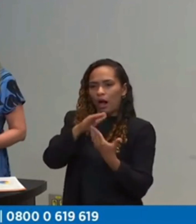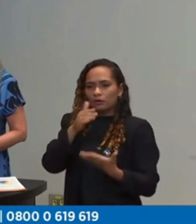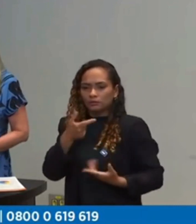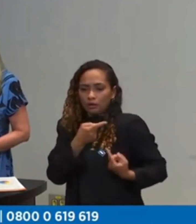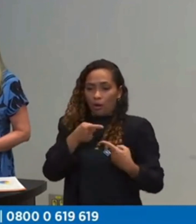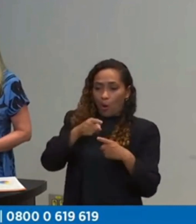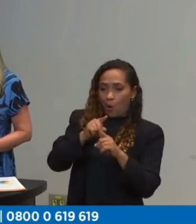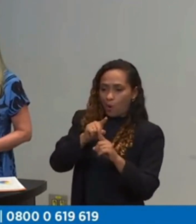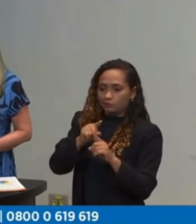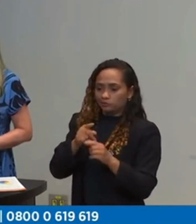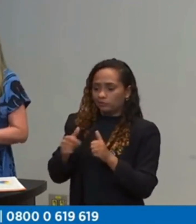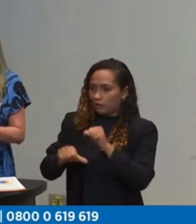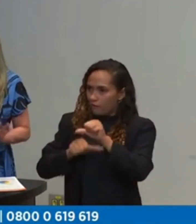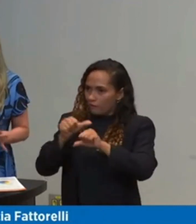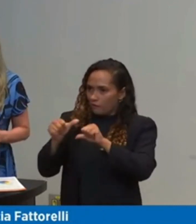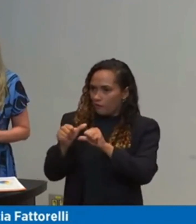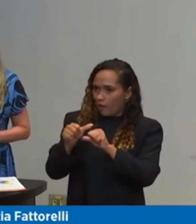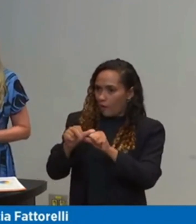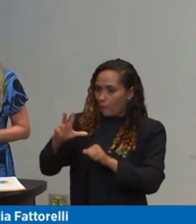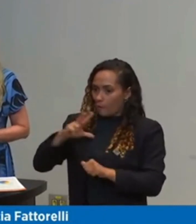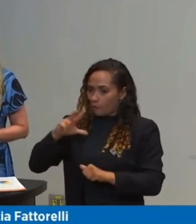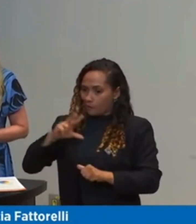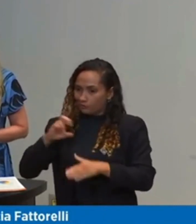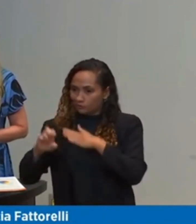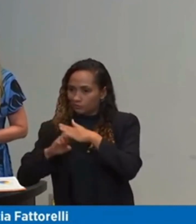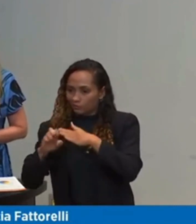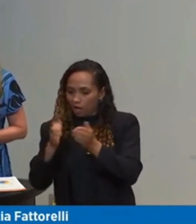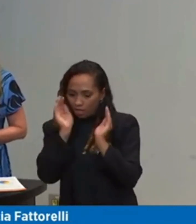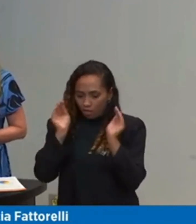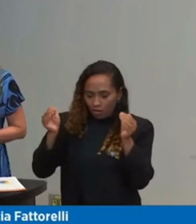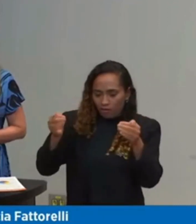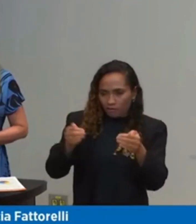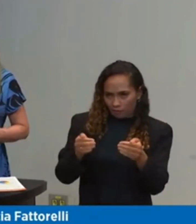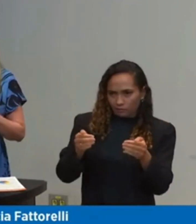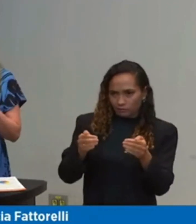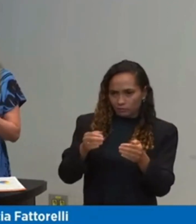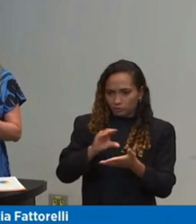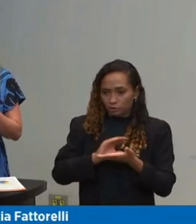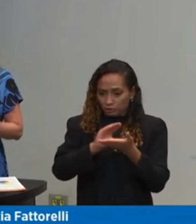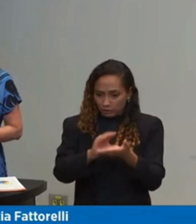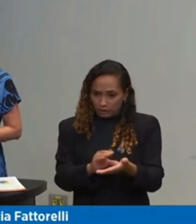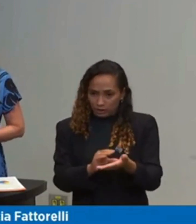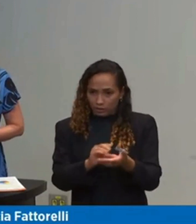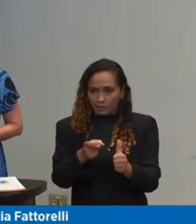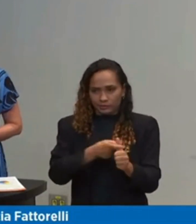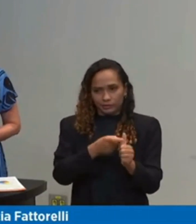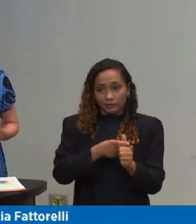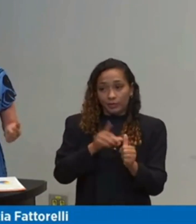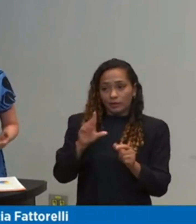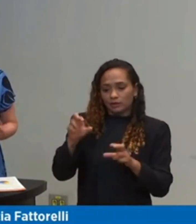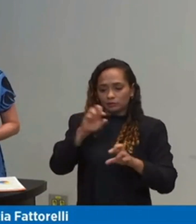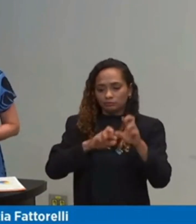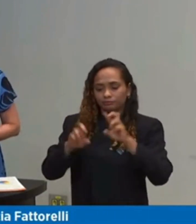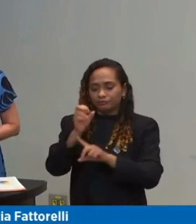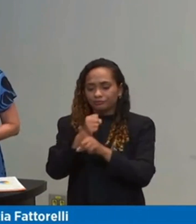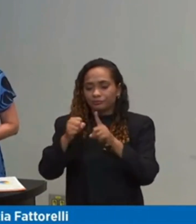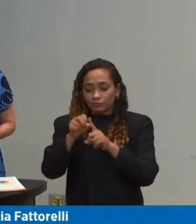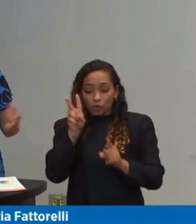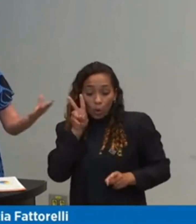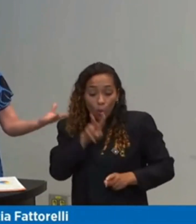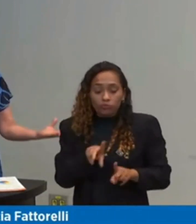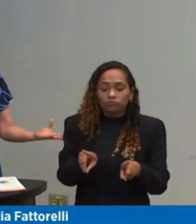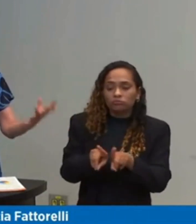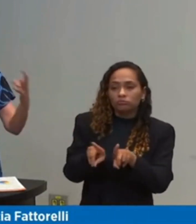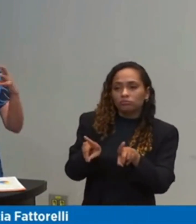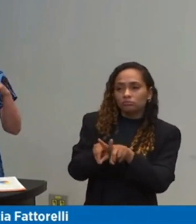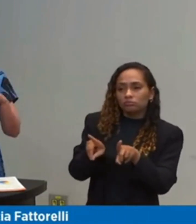contrarreformas, privatizações, tudo para destinar dinheiro para essa chamada dívida. Mas a Auditoria Cidadã olha também